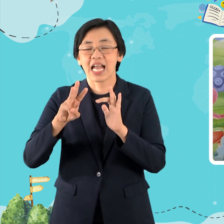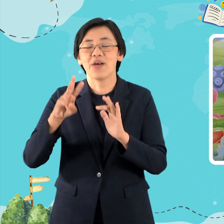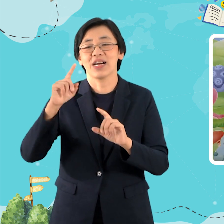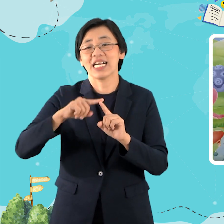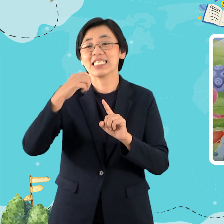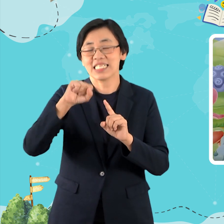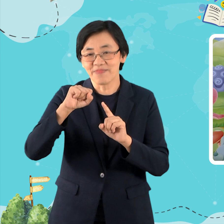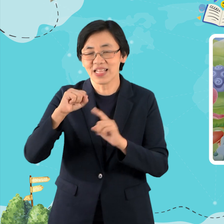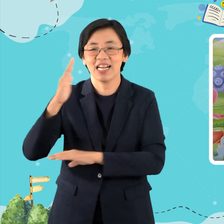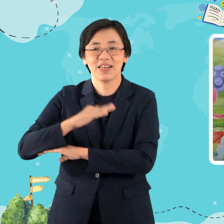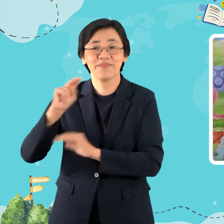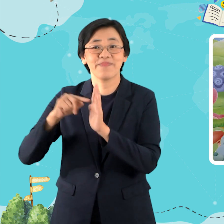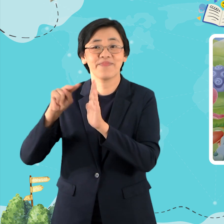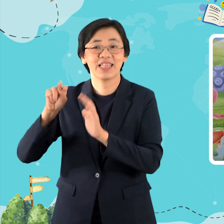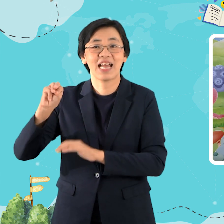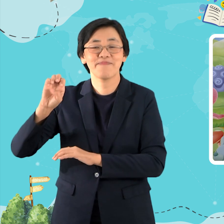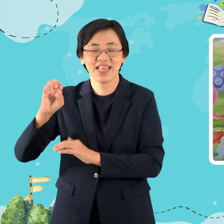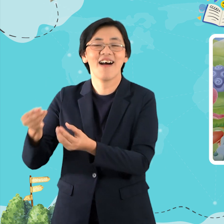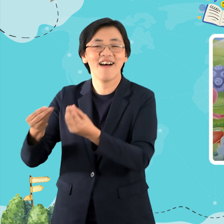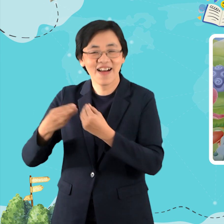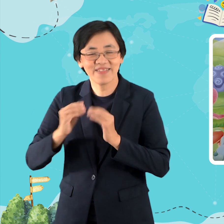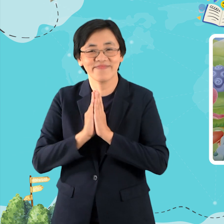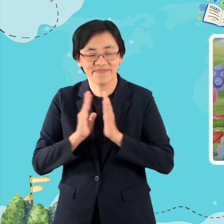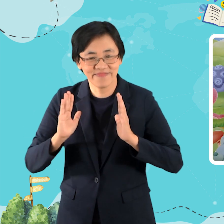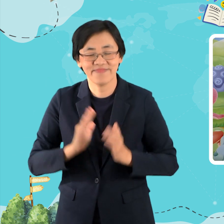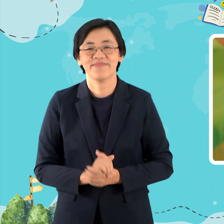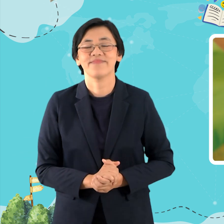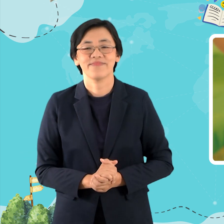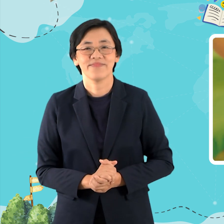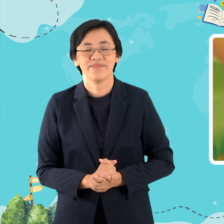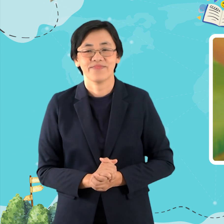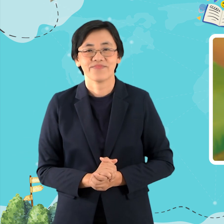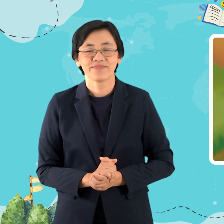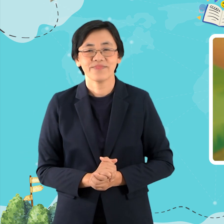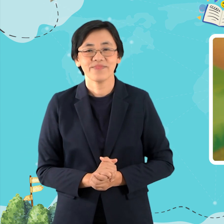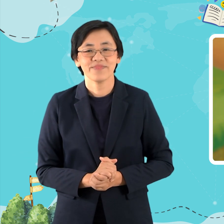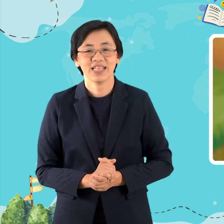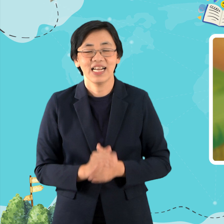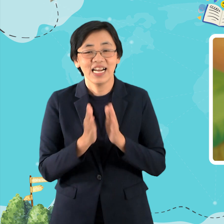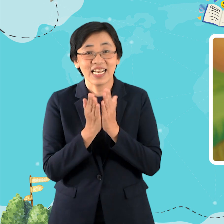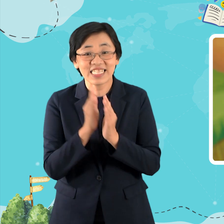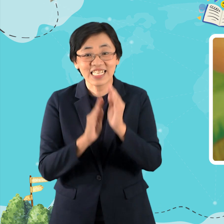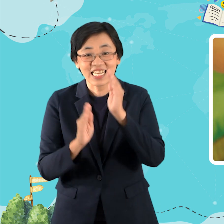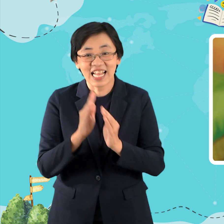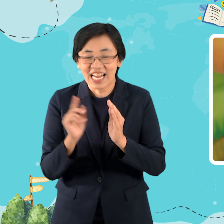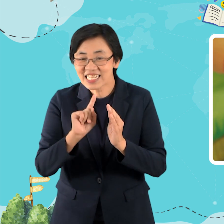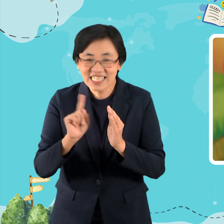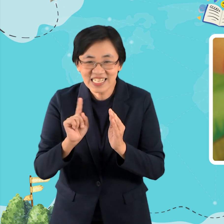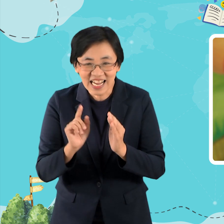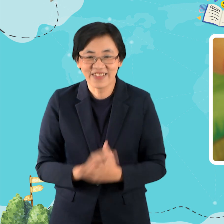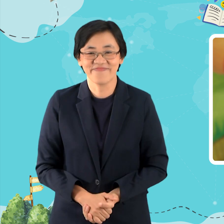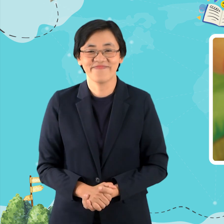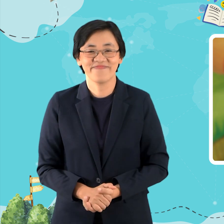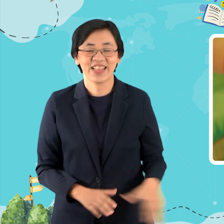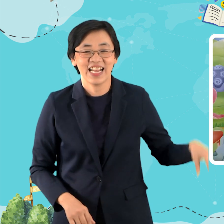พิมพ์นามีบุ๊กมากนะครับที่มอบให้กับเรานะครับ ขอบคุณนะครับและเล่นต่อไปได้แก่